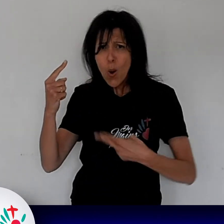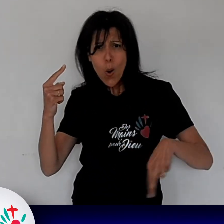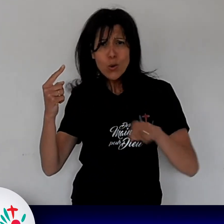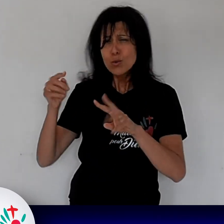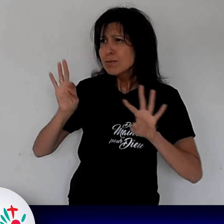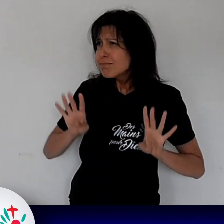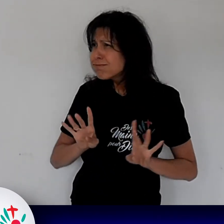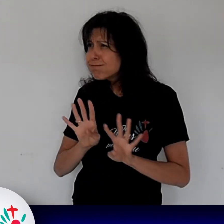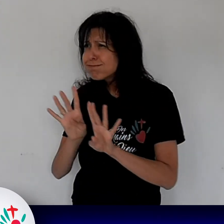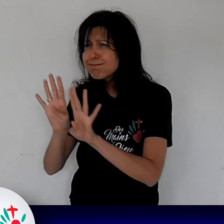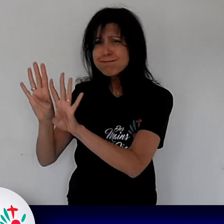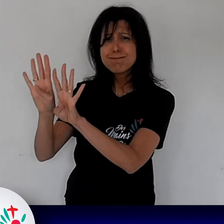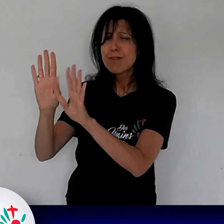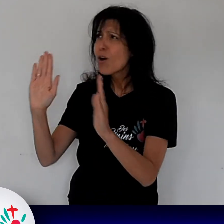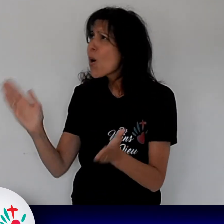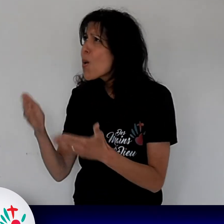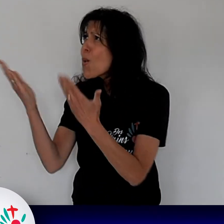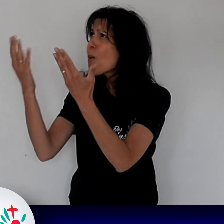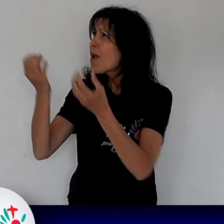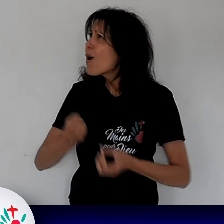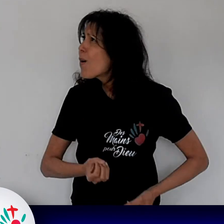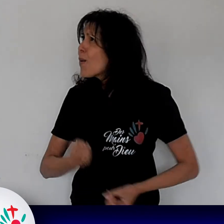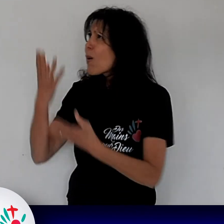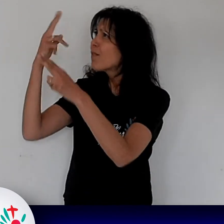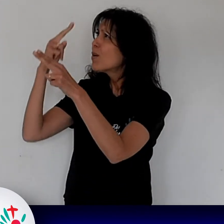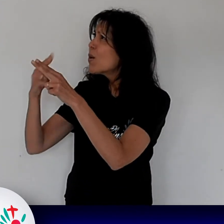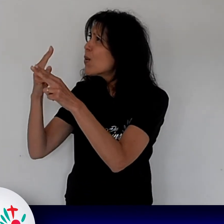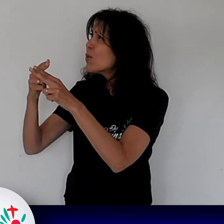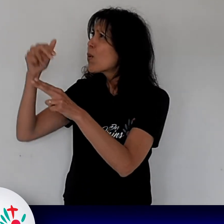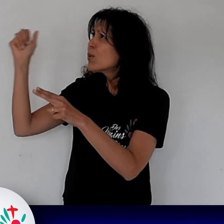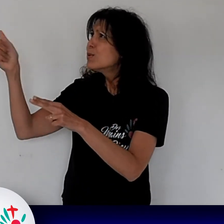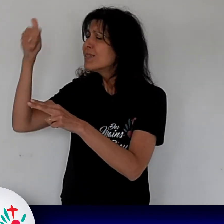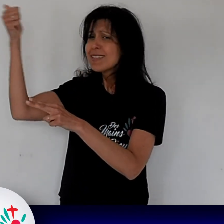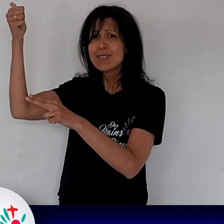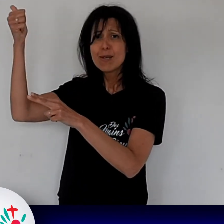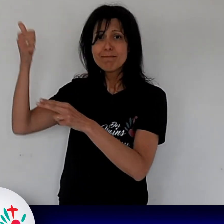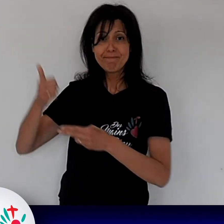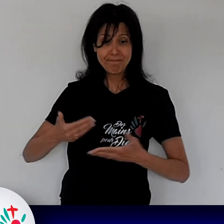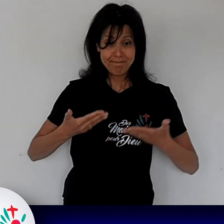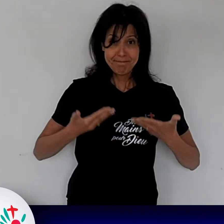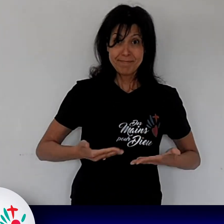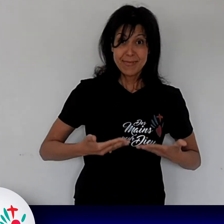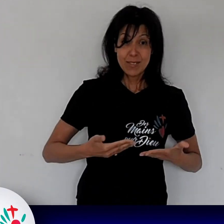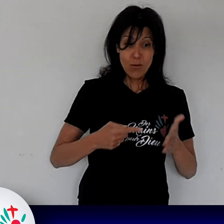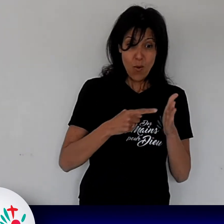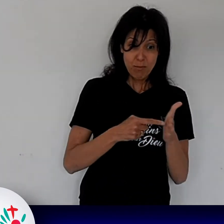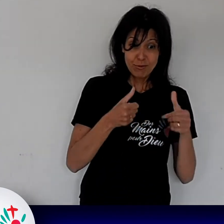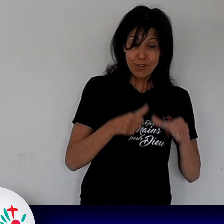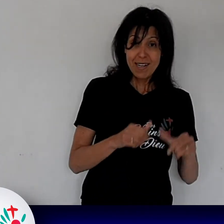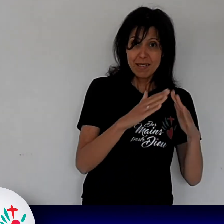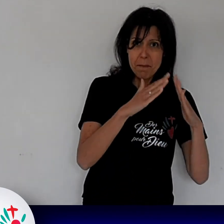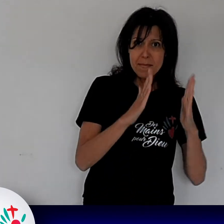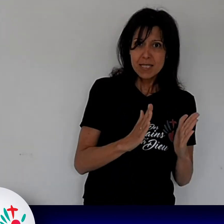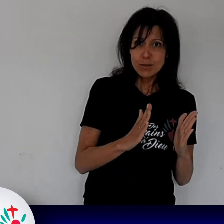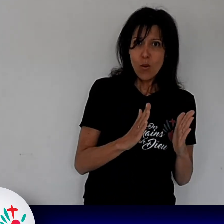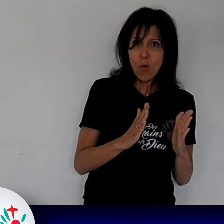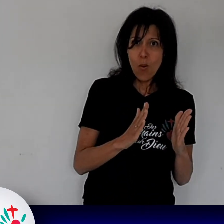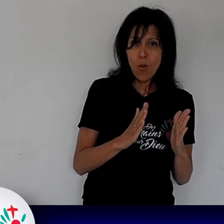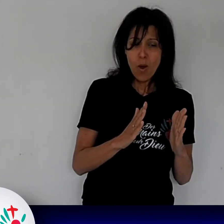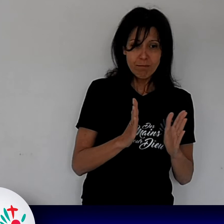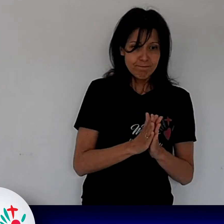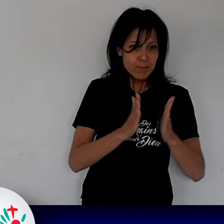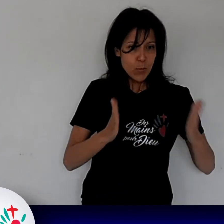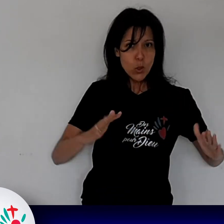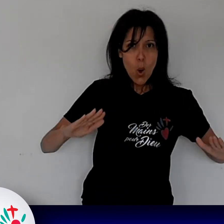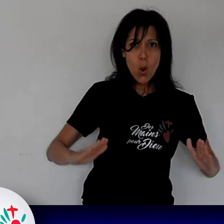nos ordinateurs reprendront la place qu'ils avaient depuis bien longtemps et ne seront plus ouverts le temps du culte, mais nous